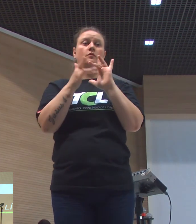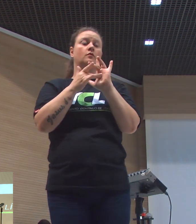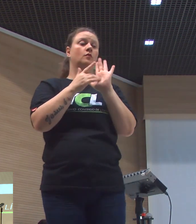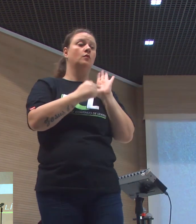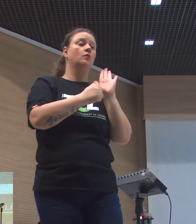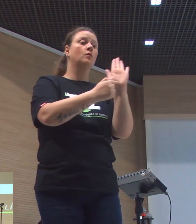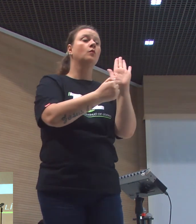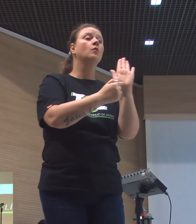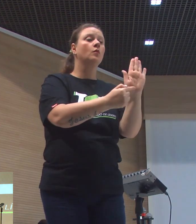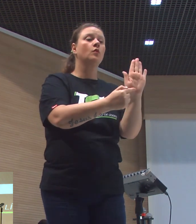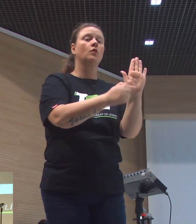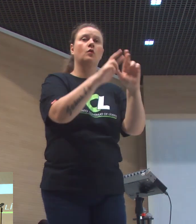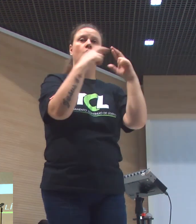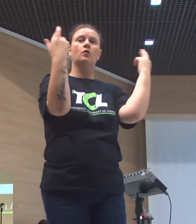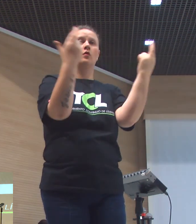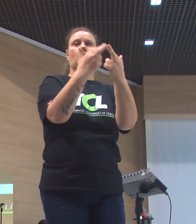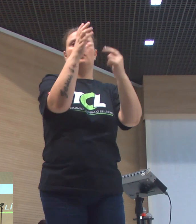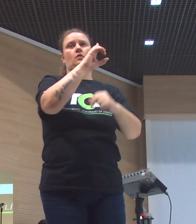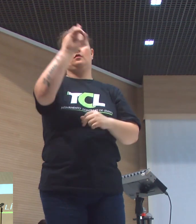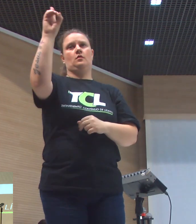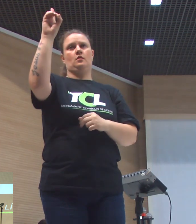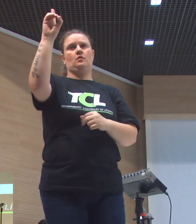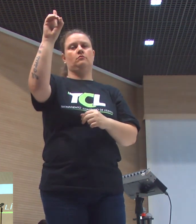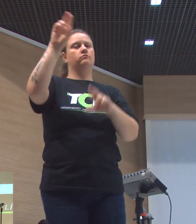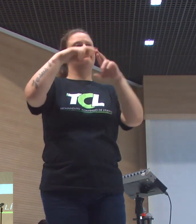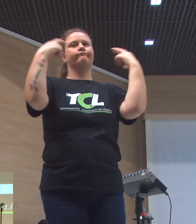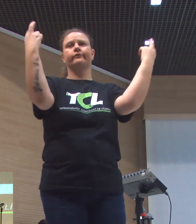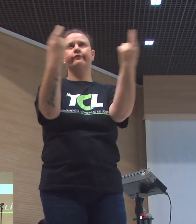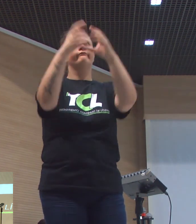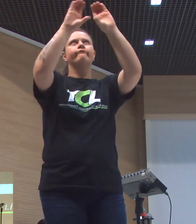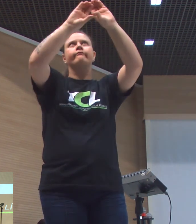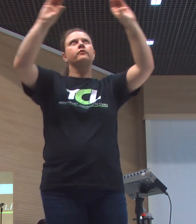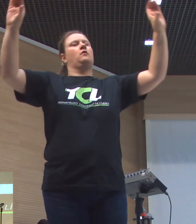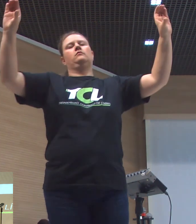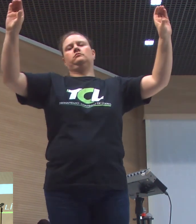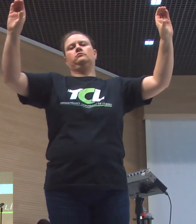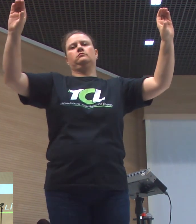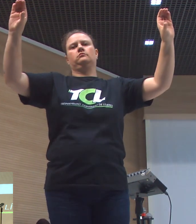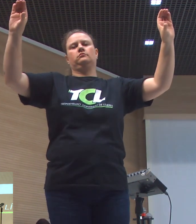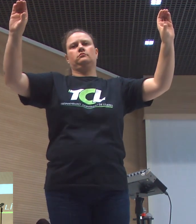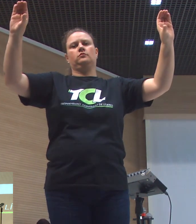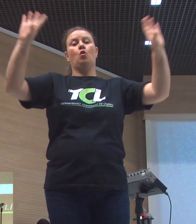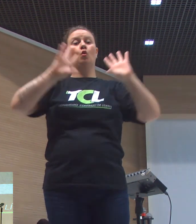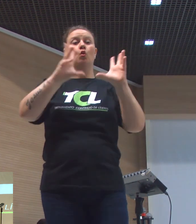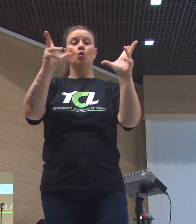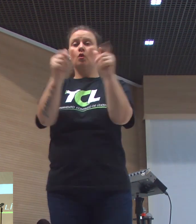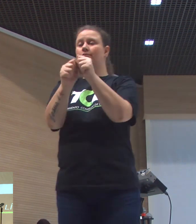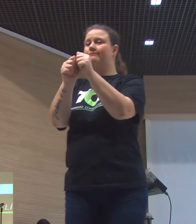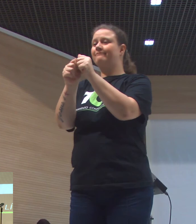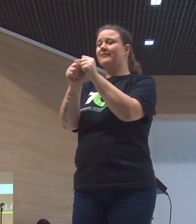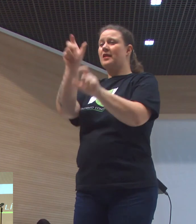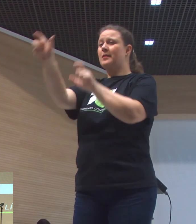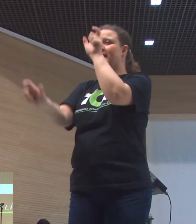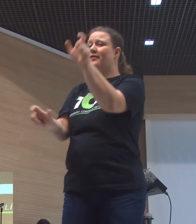nossa maior recompensa é o reino do céu. Nas bem-aventuranças, as